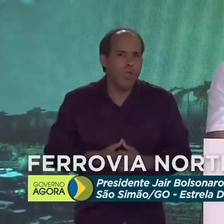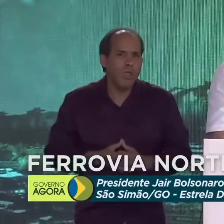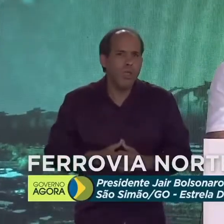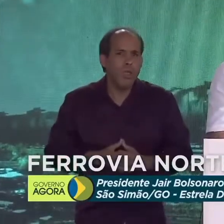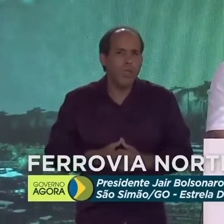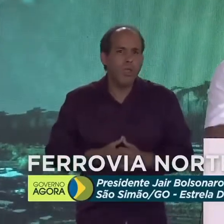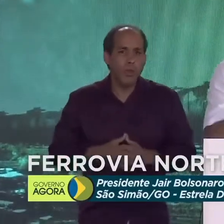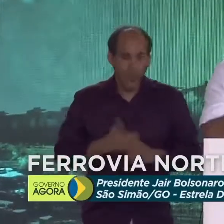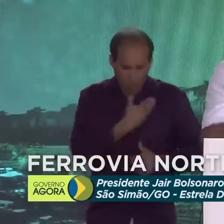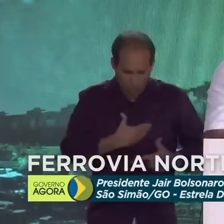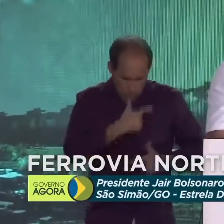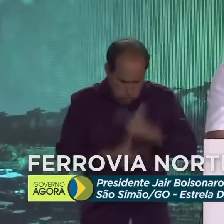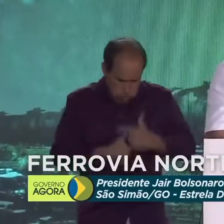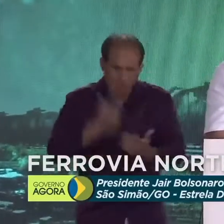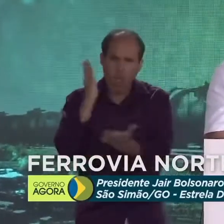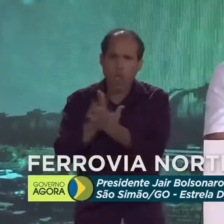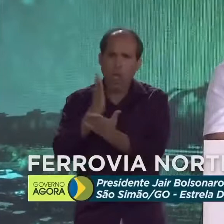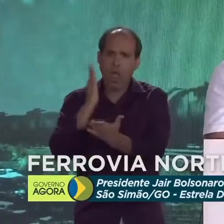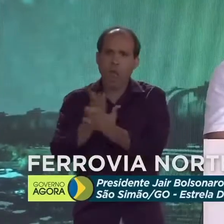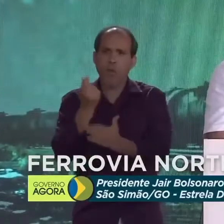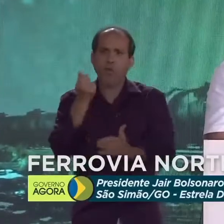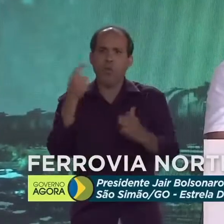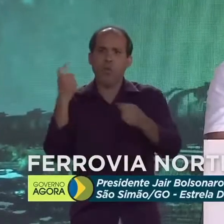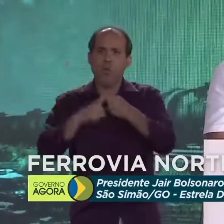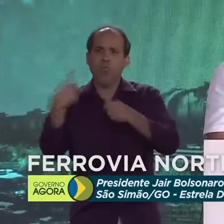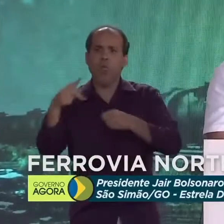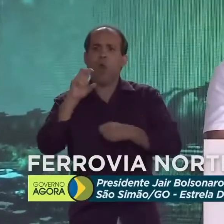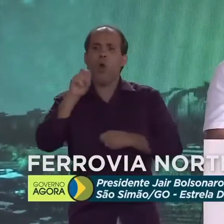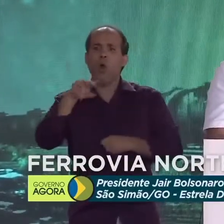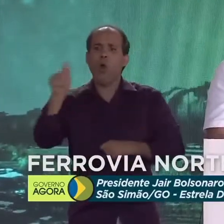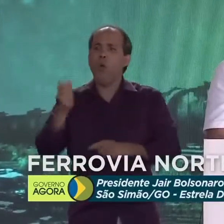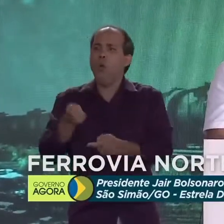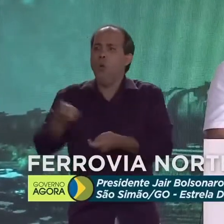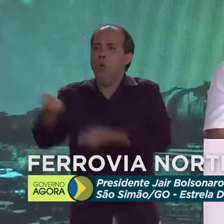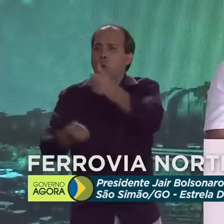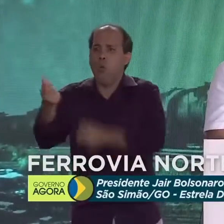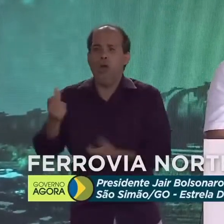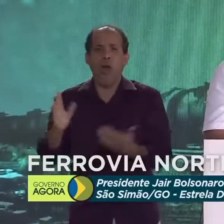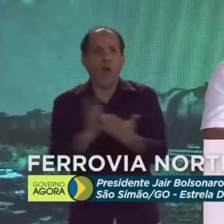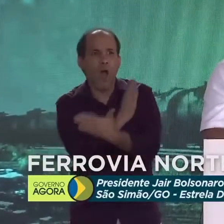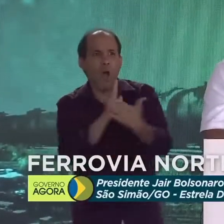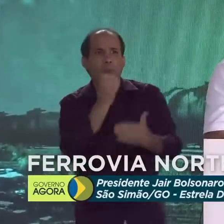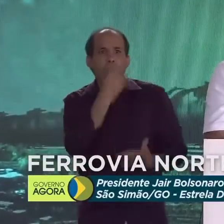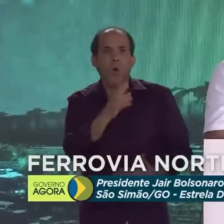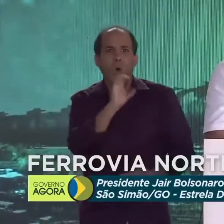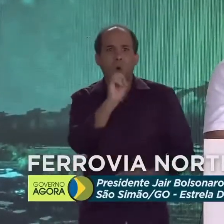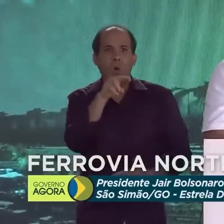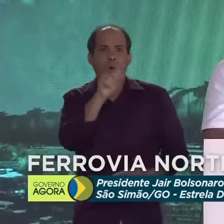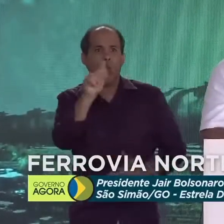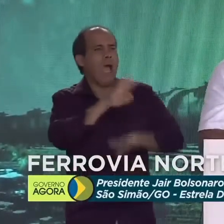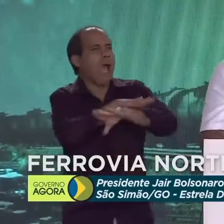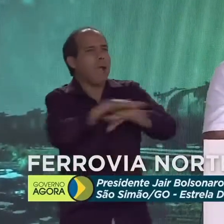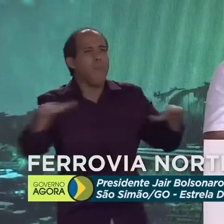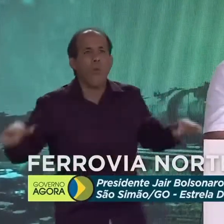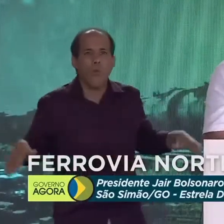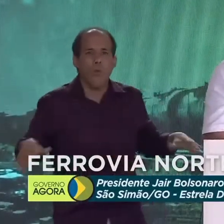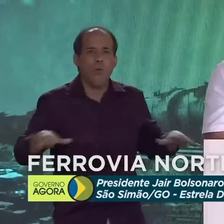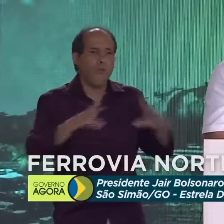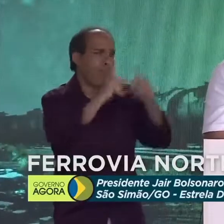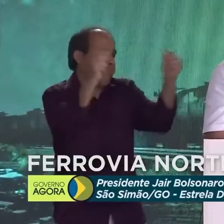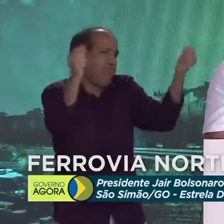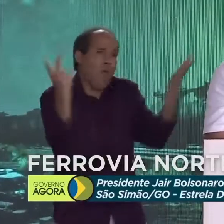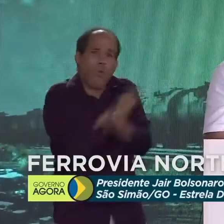Fizemos a nossa parte, acabei com o dinheiro de ONG para eles. Algumas boas ONGs foram para o espaço.